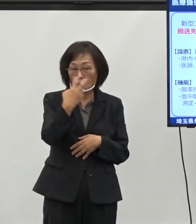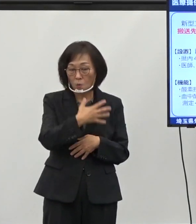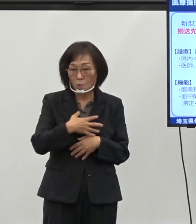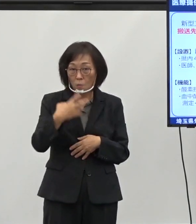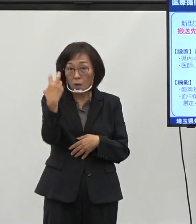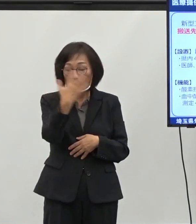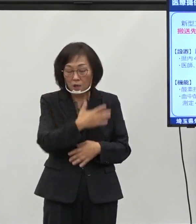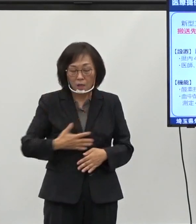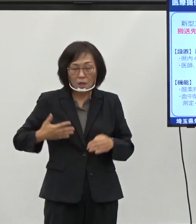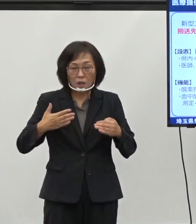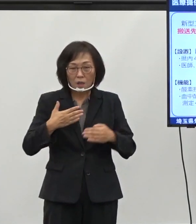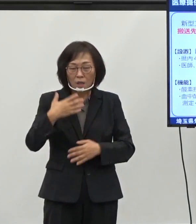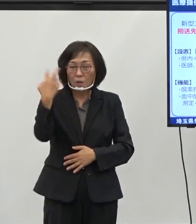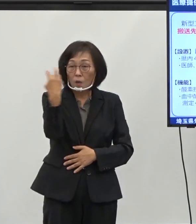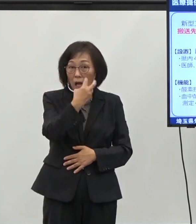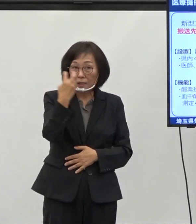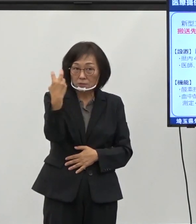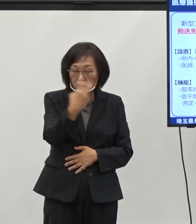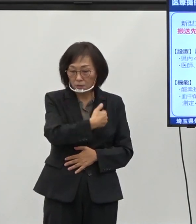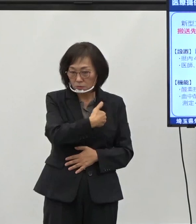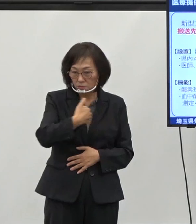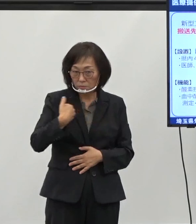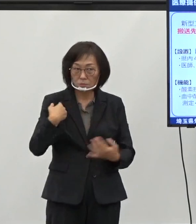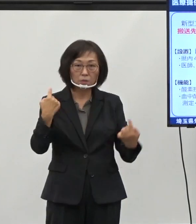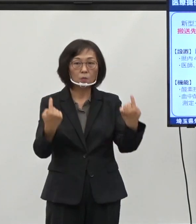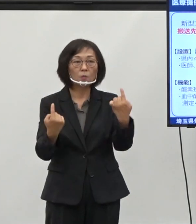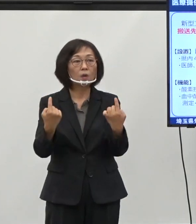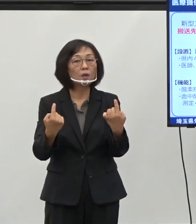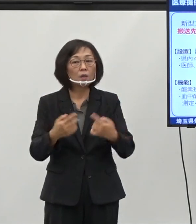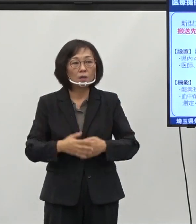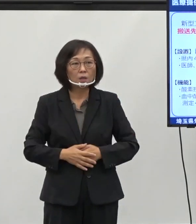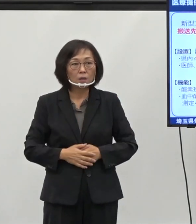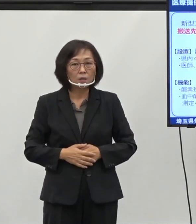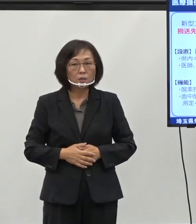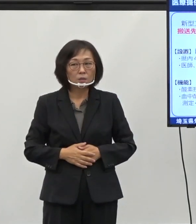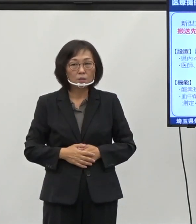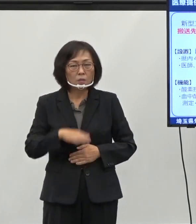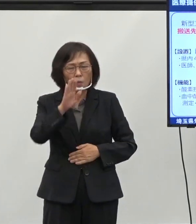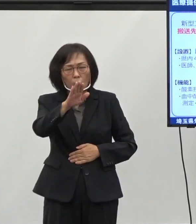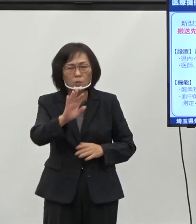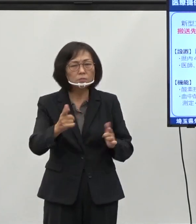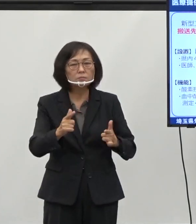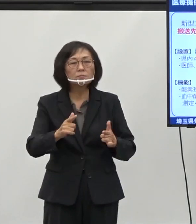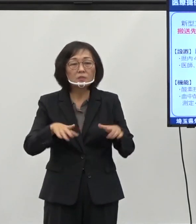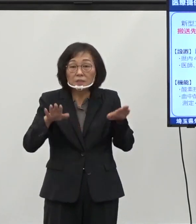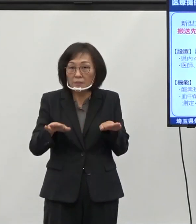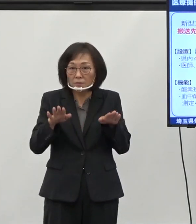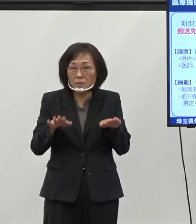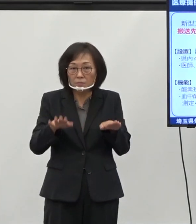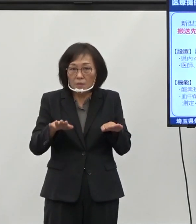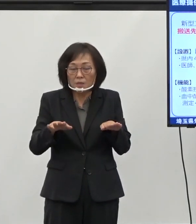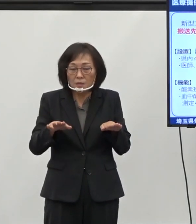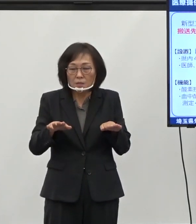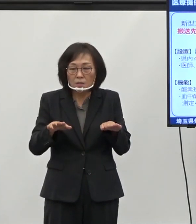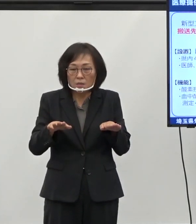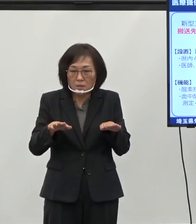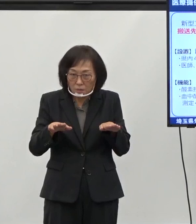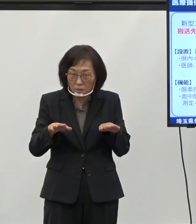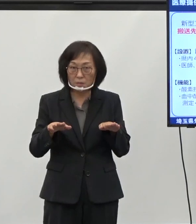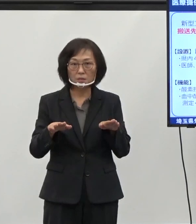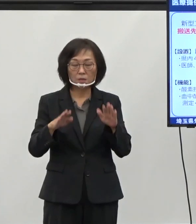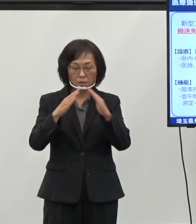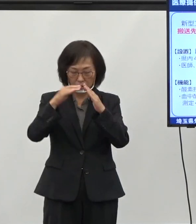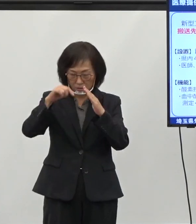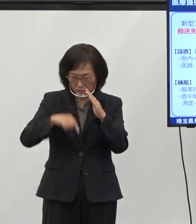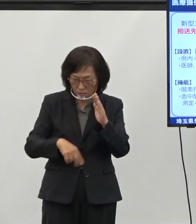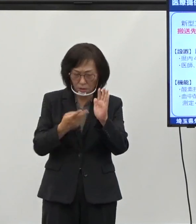かどうかというのが、まだその今入って、今後じゃなくてですね、今自宅療養されている方の健康観察がきちんと